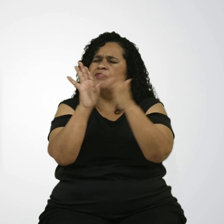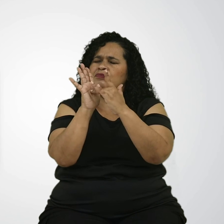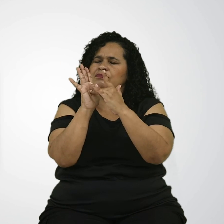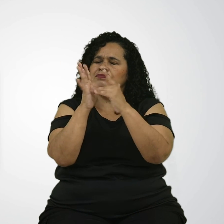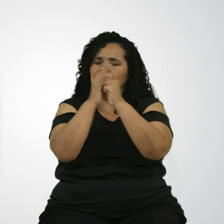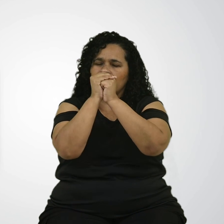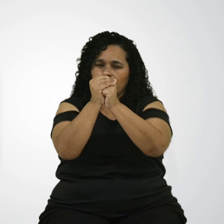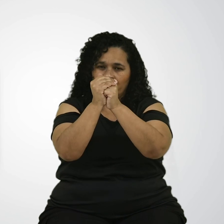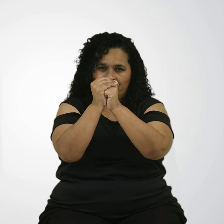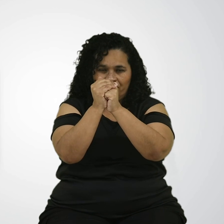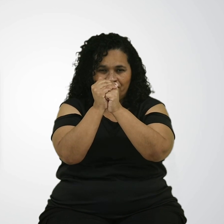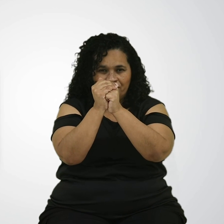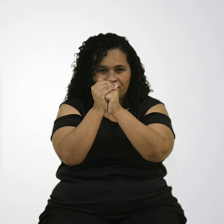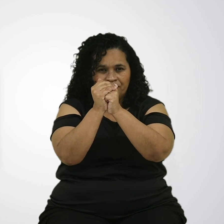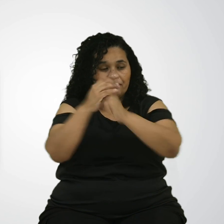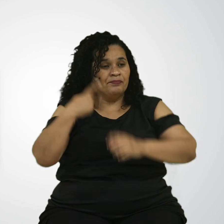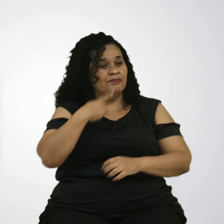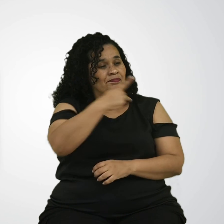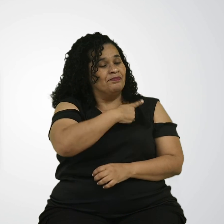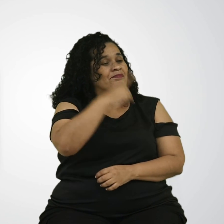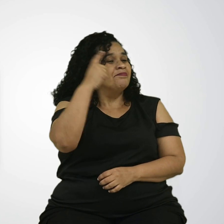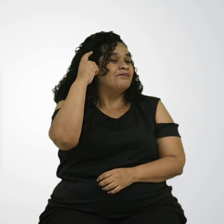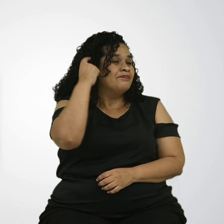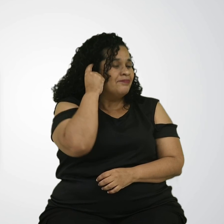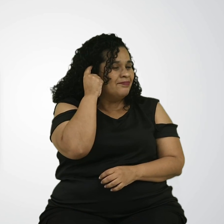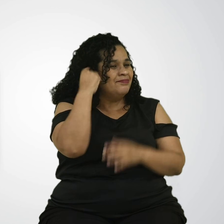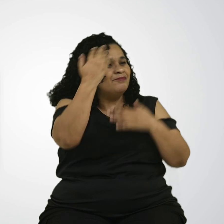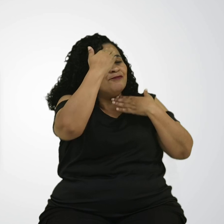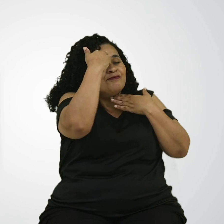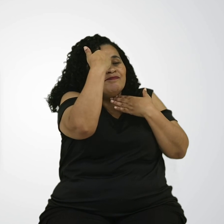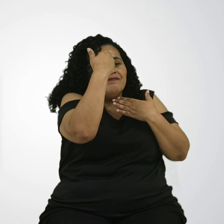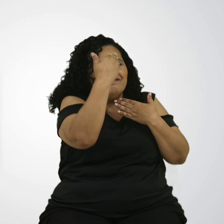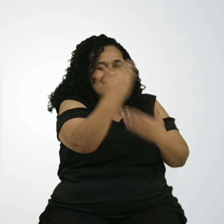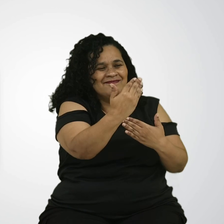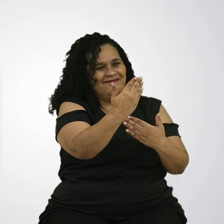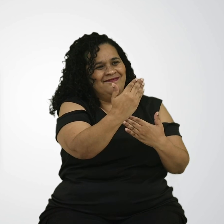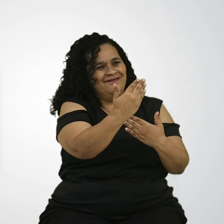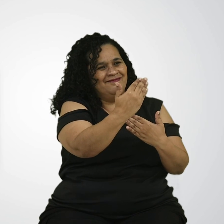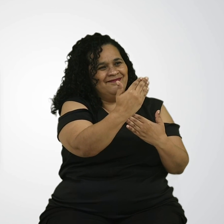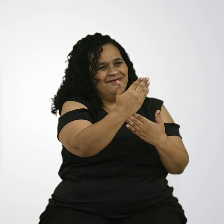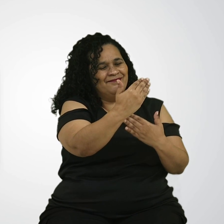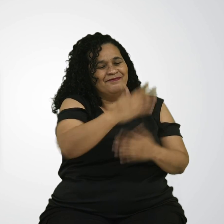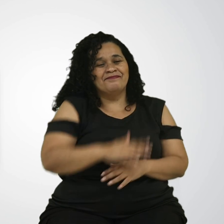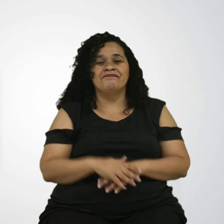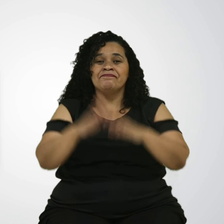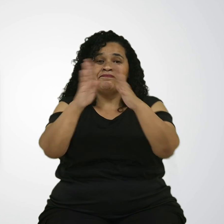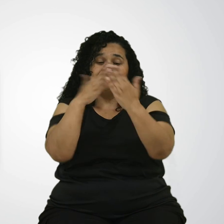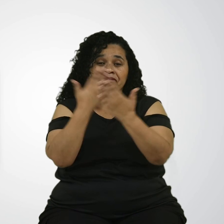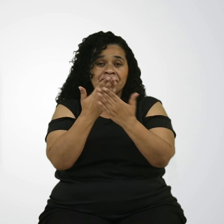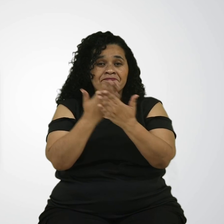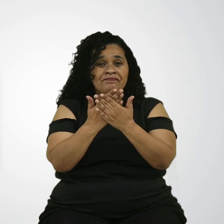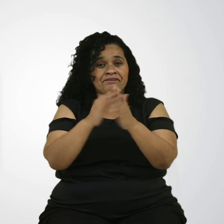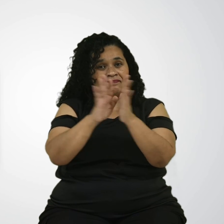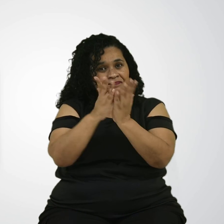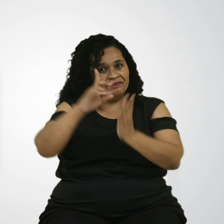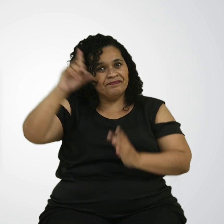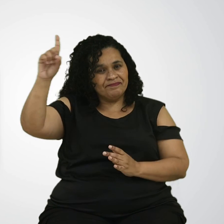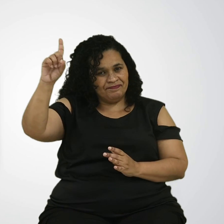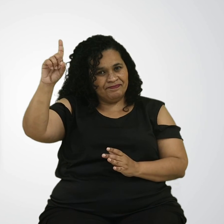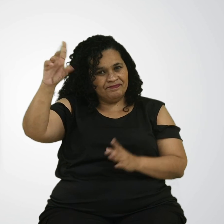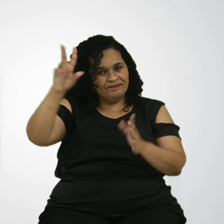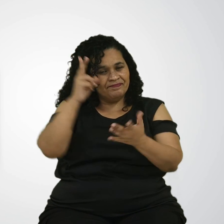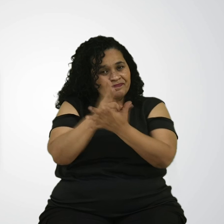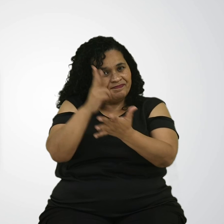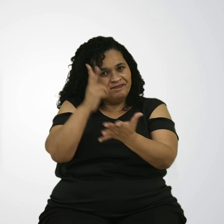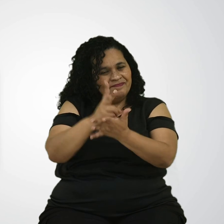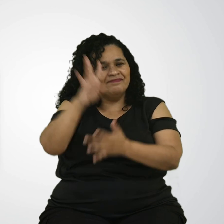Amém. Amém. Glória a Deus. Pastor Kennedy, Amém. mais uma vez obrigado. Nossa escola bíblica vai ao ar todas as quartas-feiras,